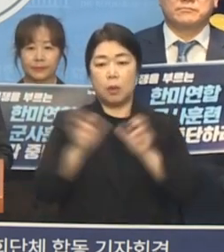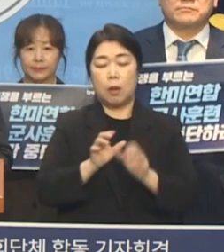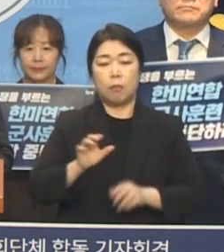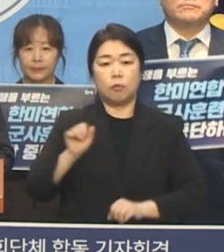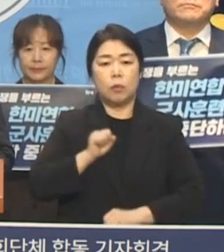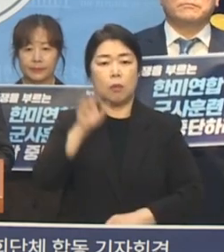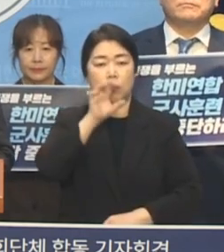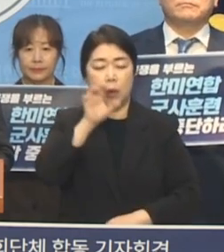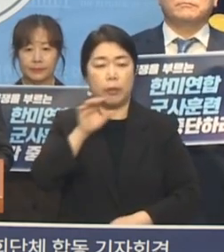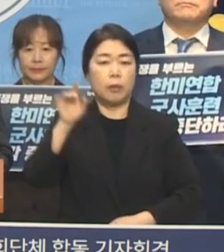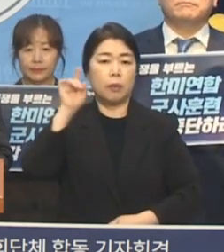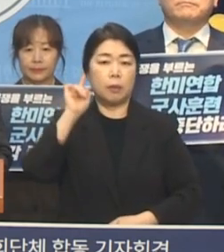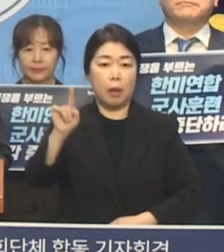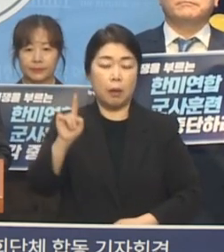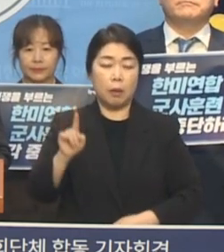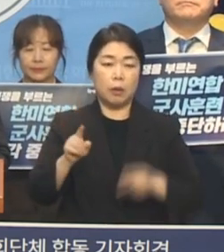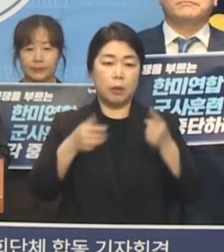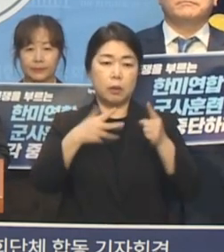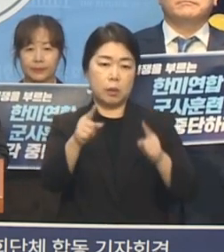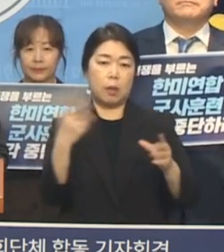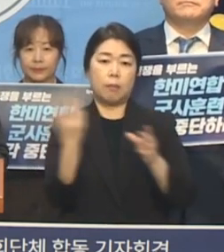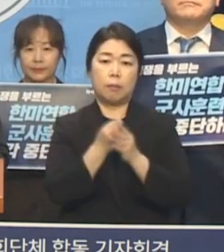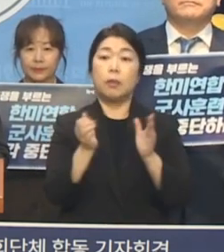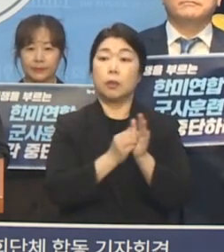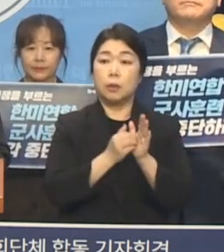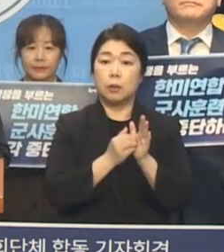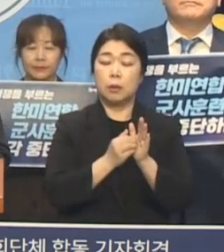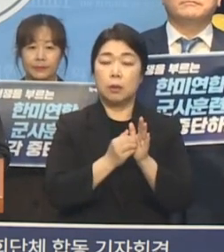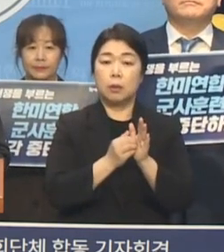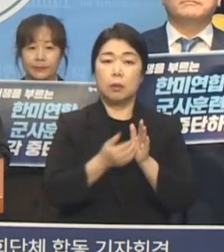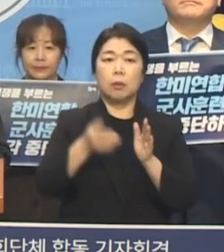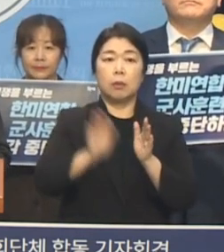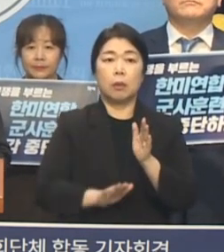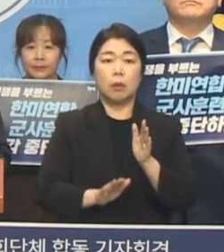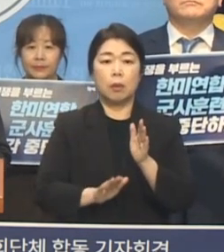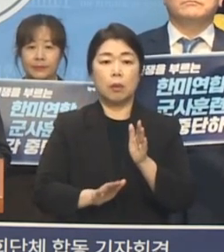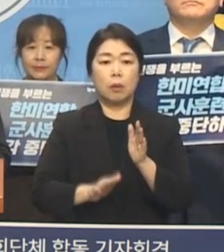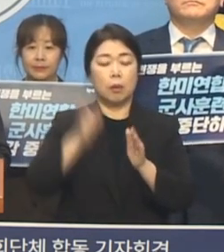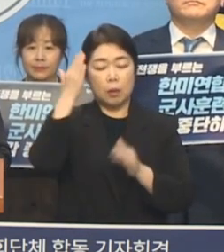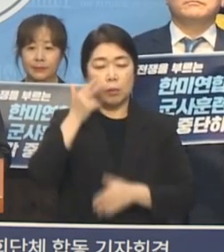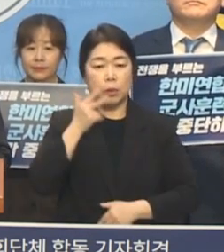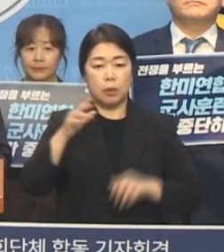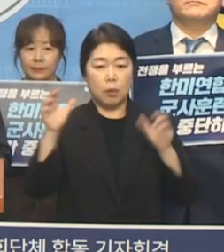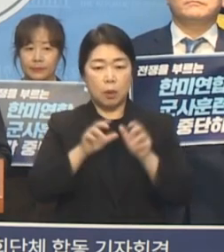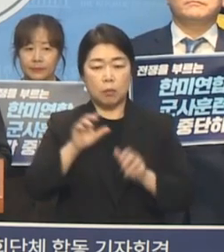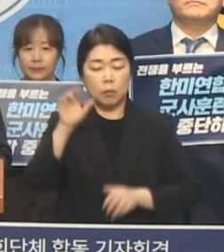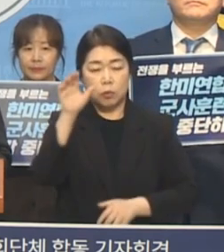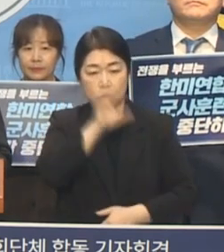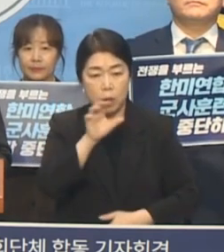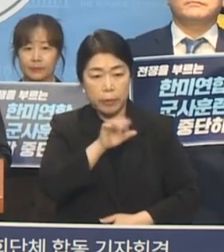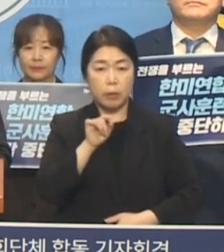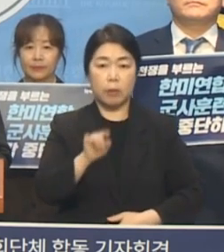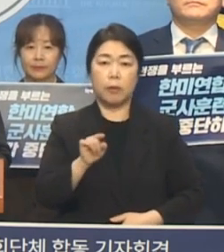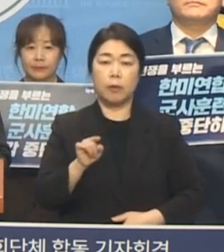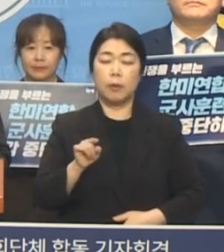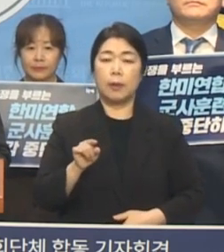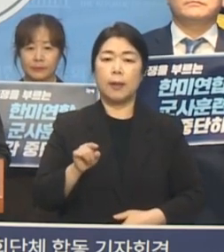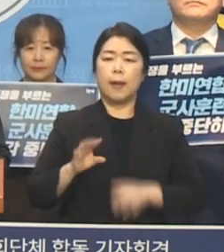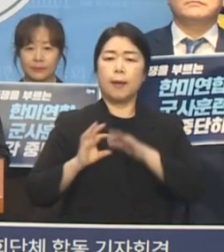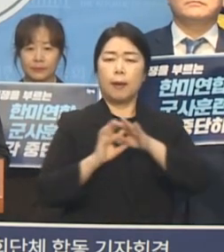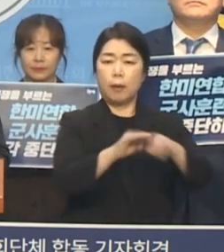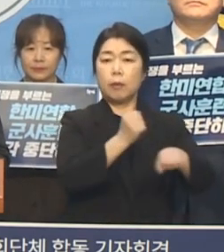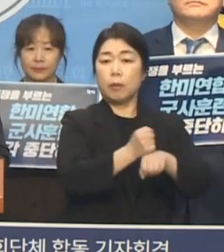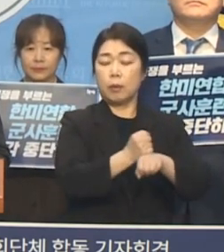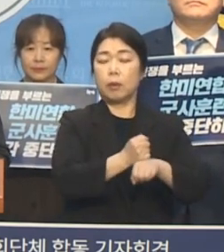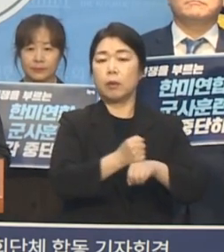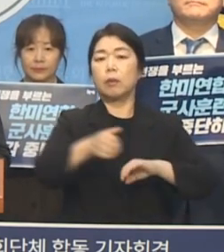한미연합군사훈련이 내일 1차 일단 종료가 됩니다. 그러나 한미연합훈련 그리고 한미연합훈련이 계속